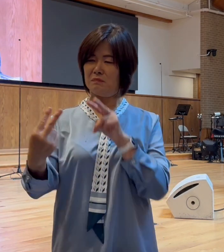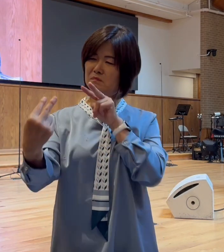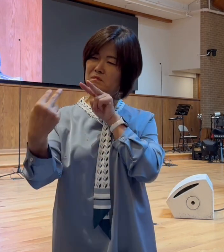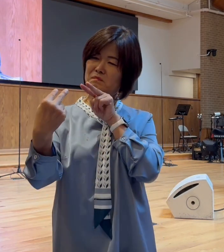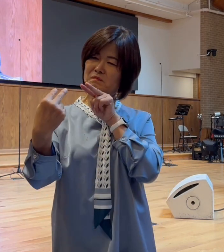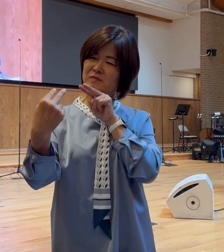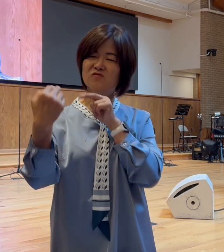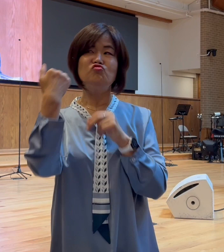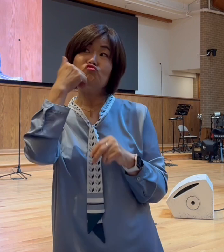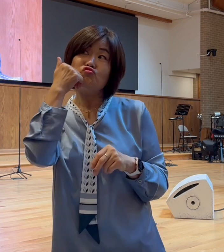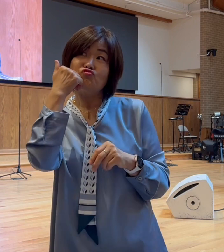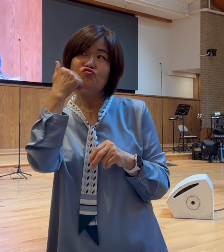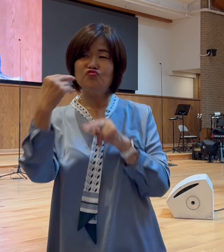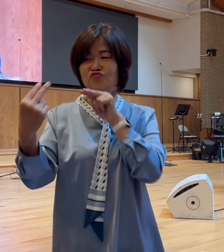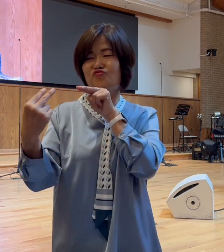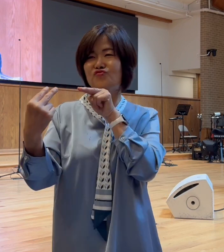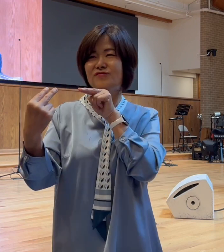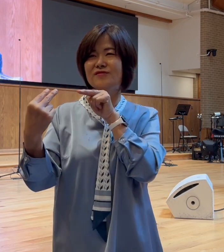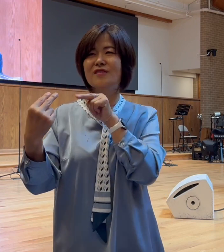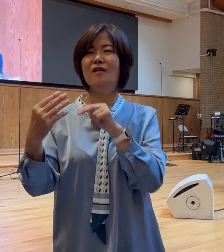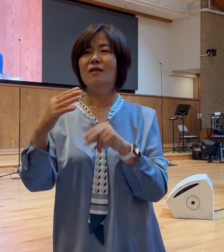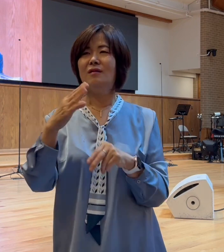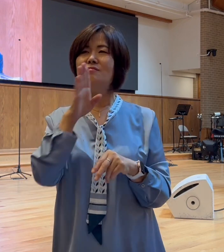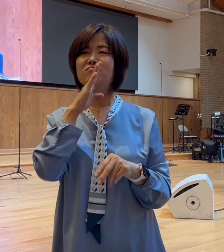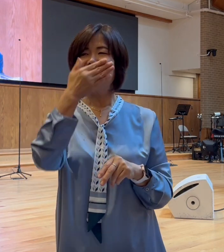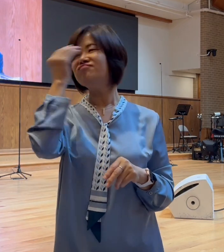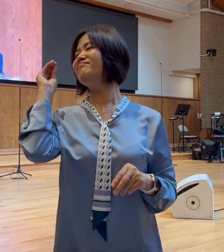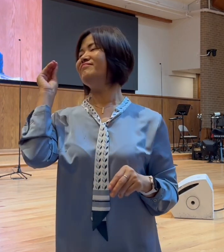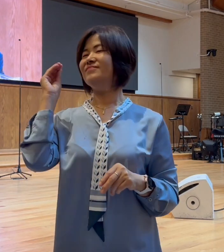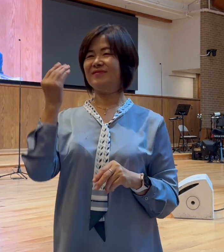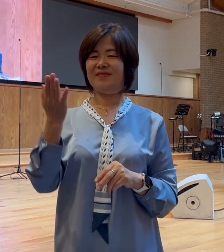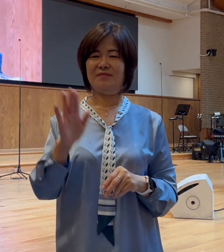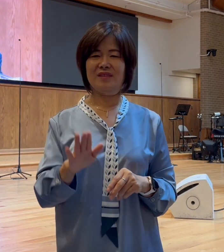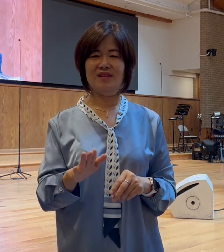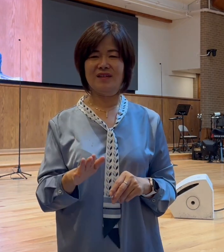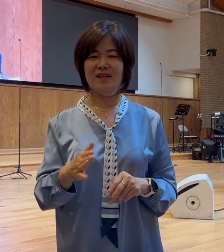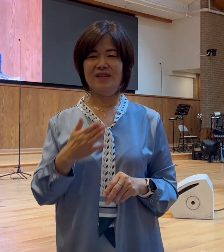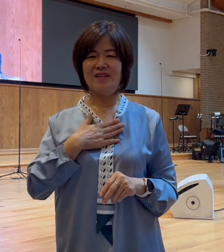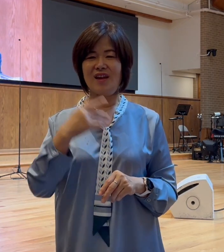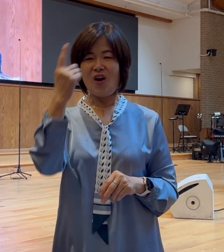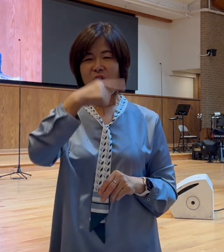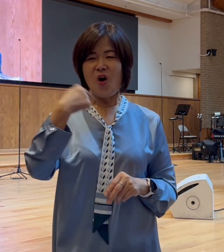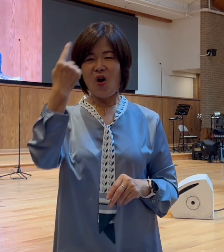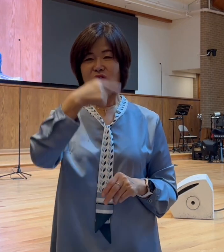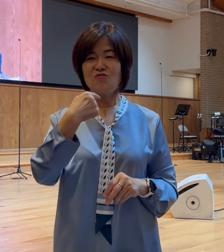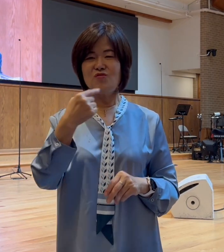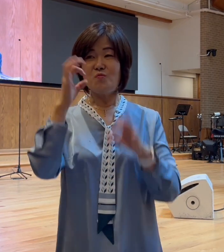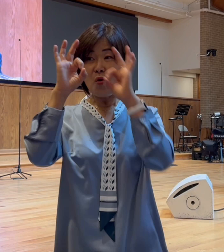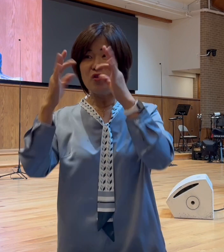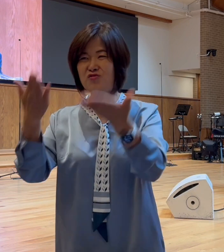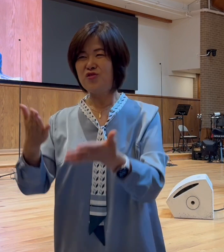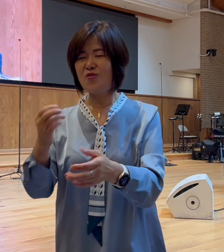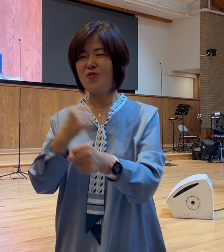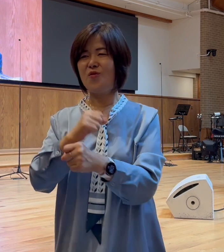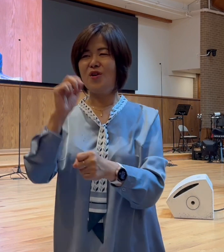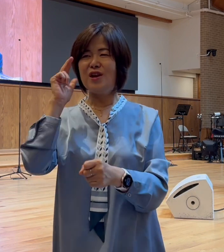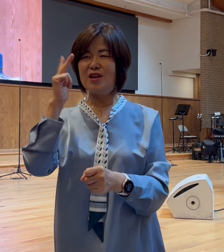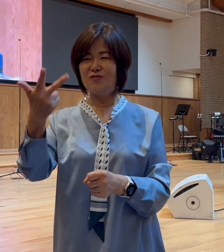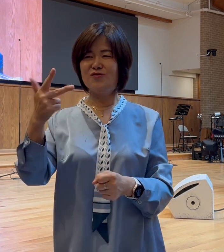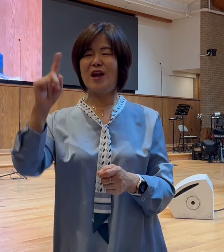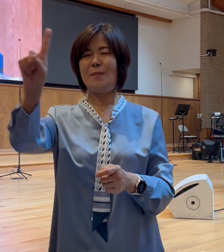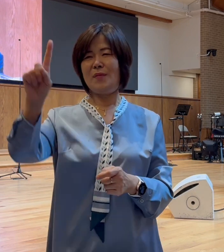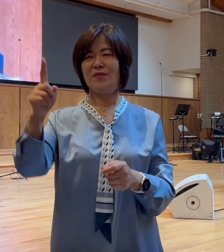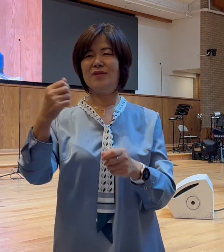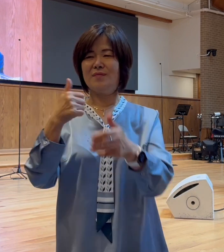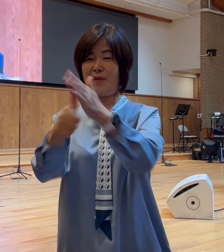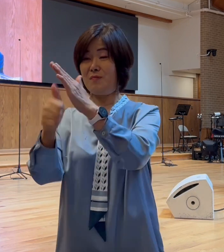이렇게 누구지 이렇게. 어떤 때는 못 알아봅니다. 저 얼굴을 각인시키려고 일주일에 한 번씩 거의 대부분